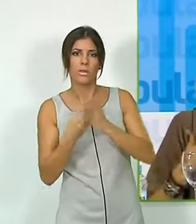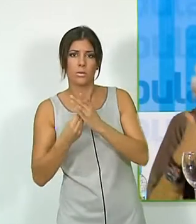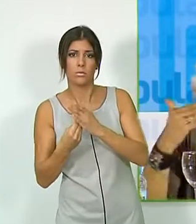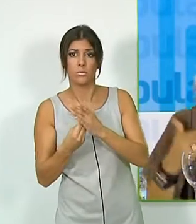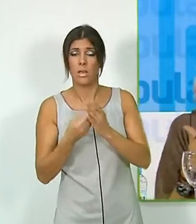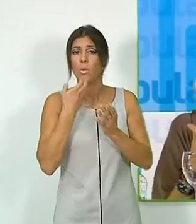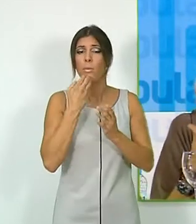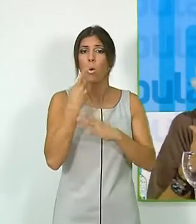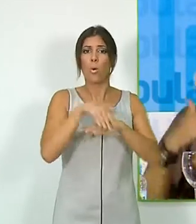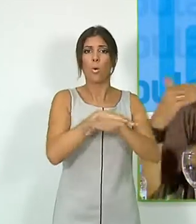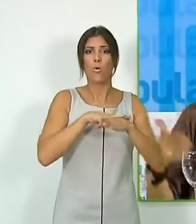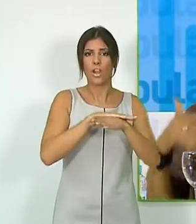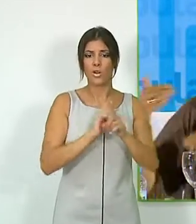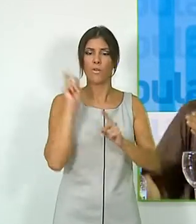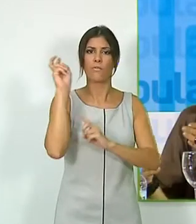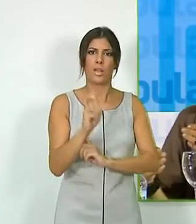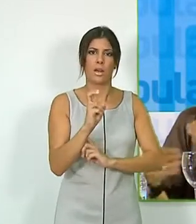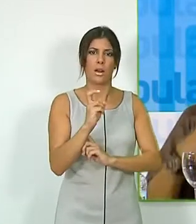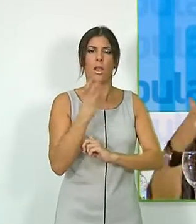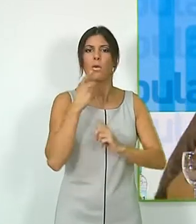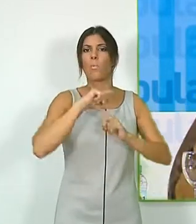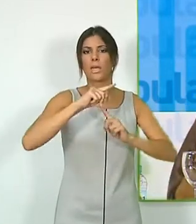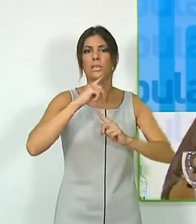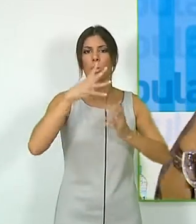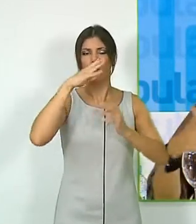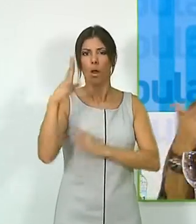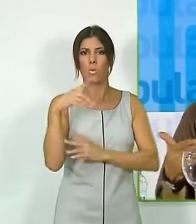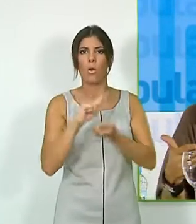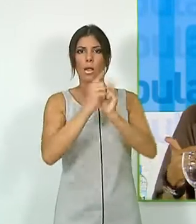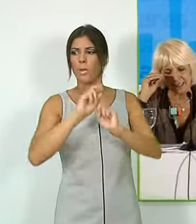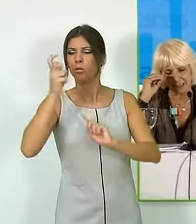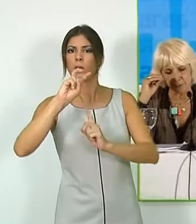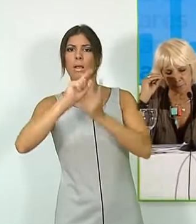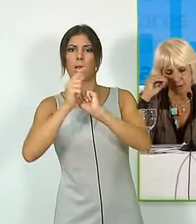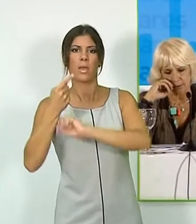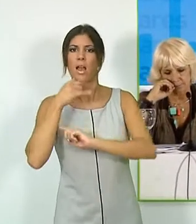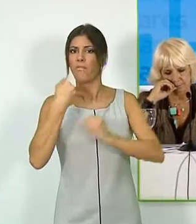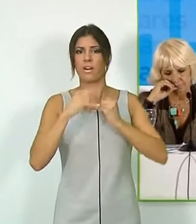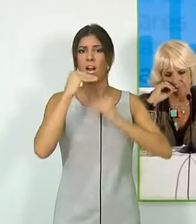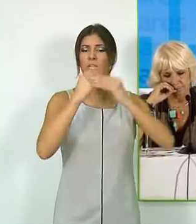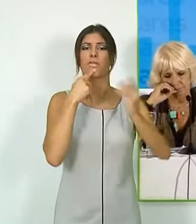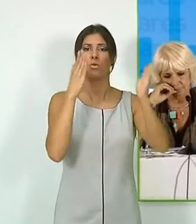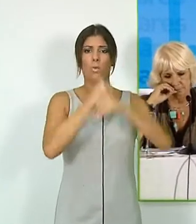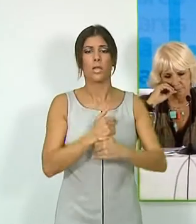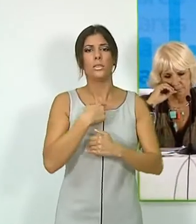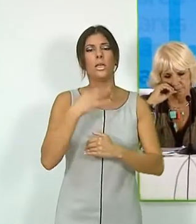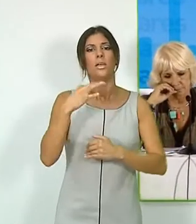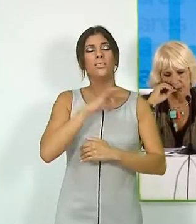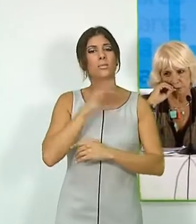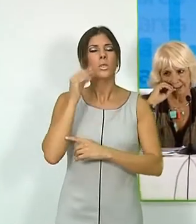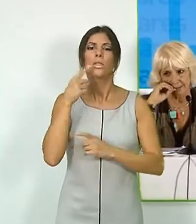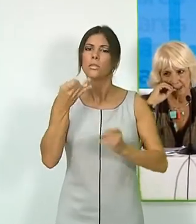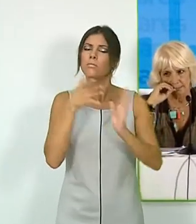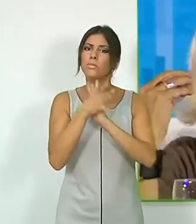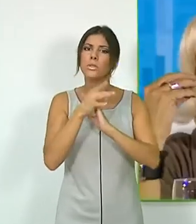gobierno que viene, cada 4 años, cambia de proyectos, al final no se avanza. Además, la alcaldesa ha defendido que los gobiernos deben